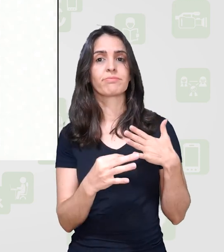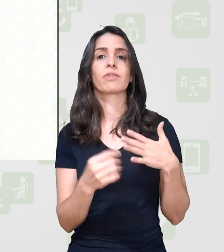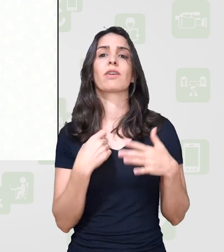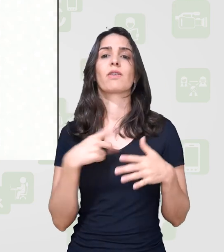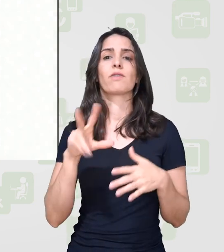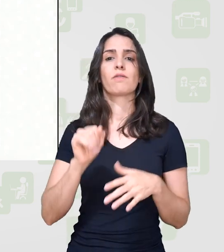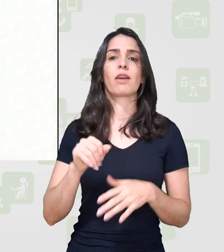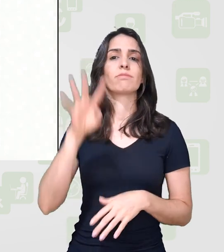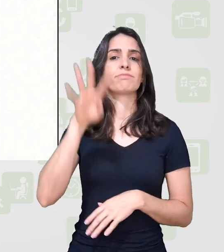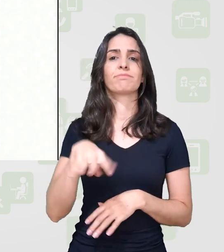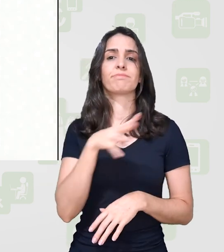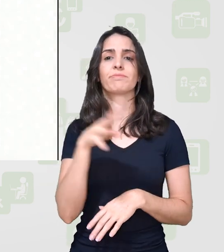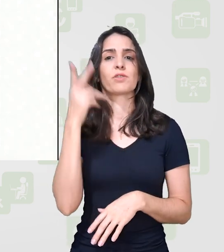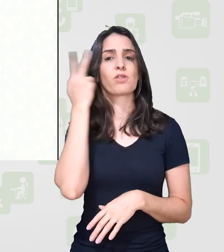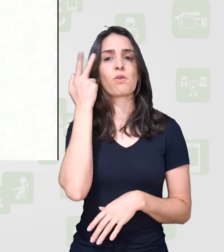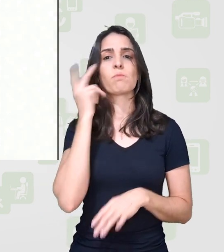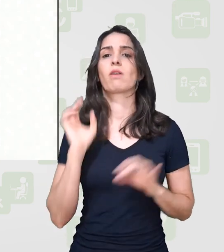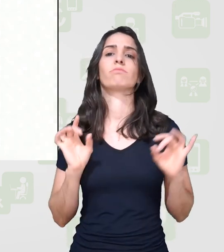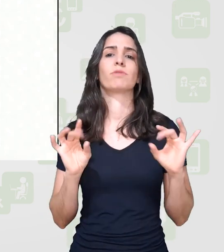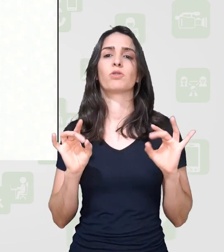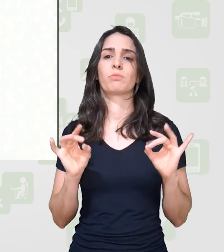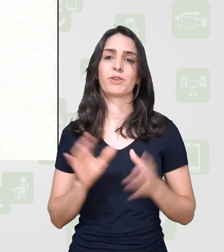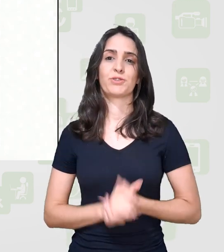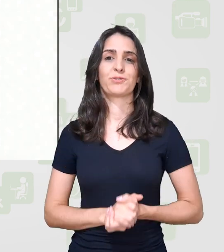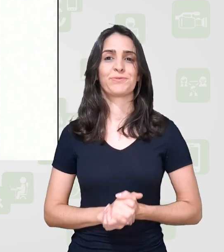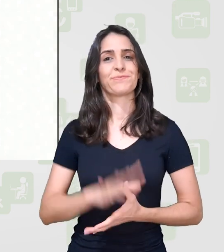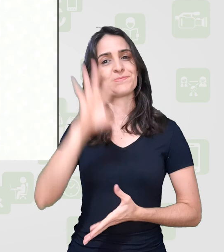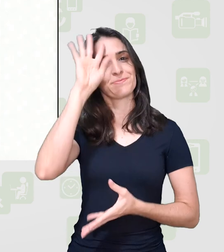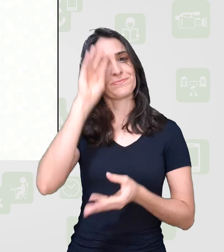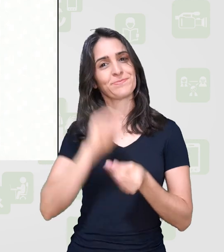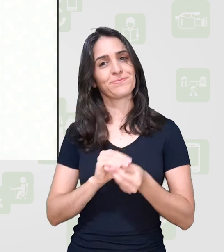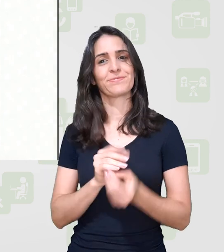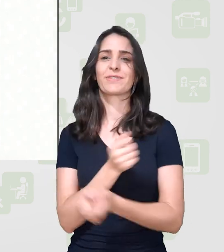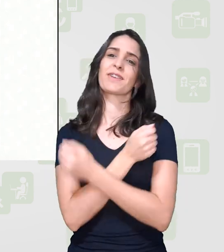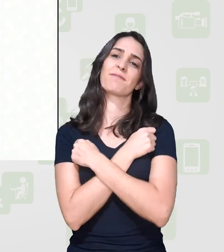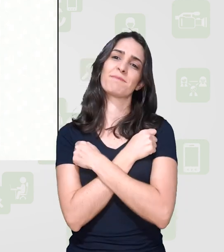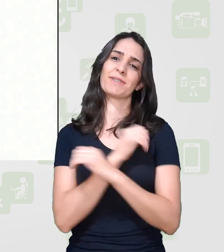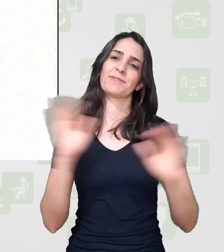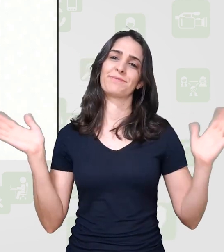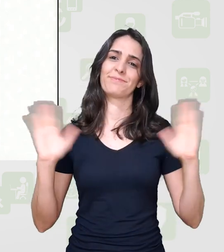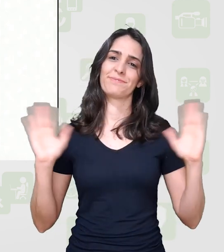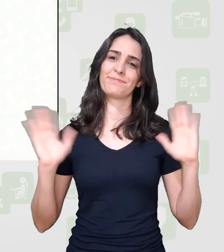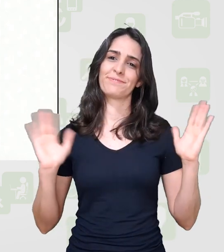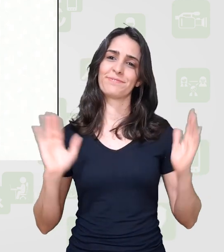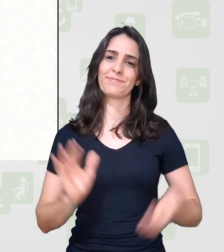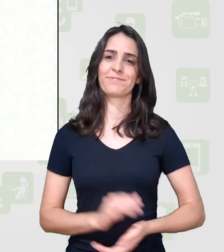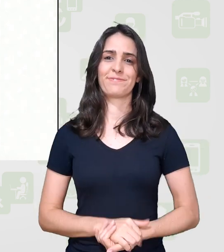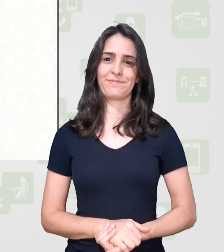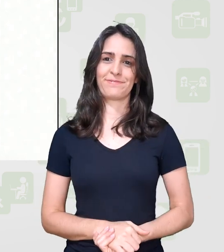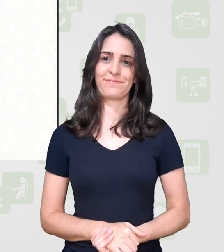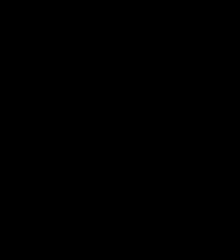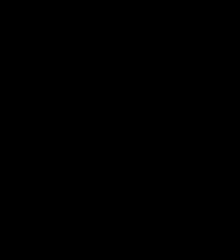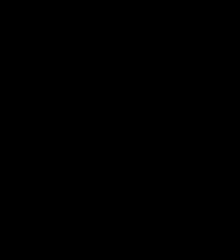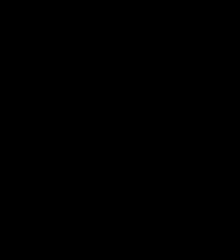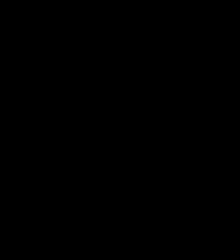notas vão diretamente para o livro de inox não precisa fazer mais nada então é isso um abraço e até a